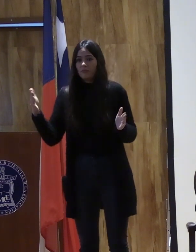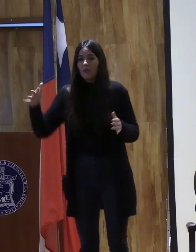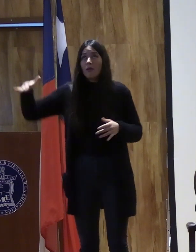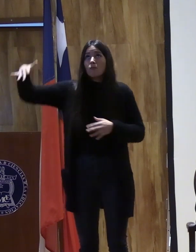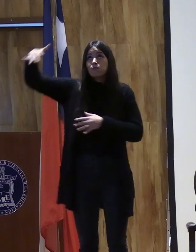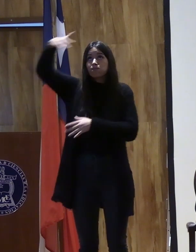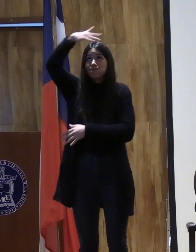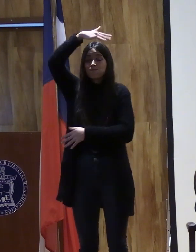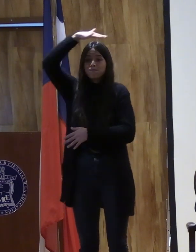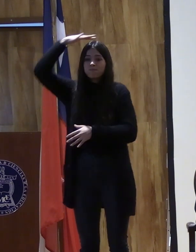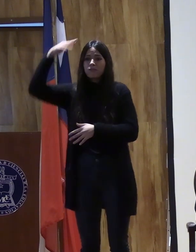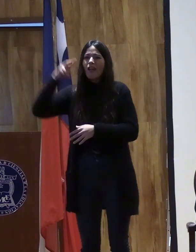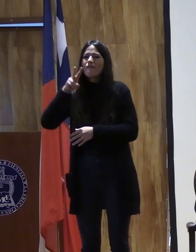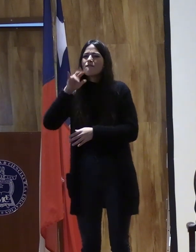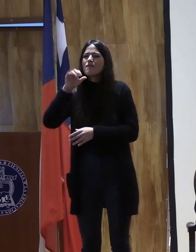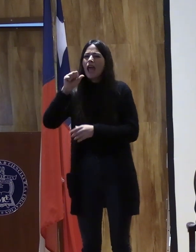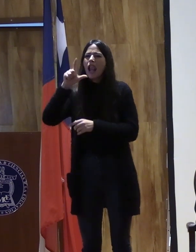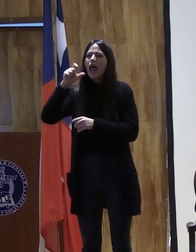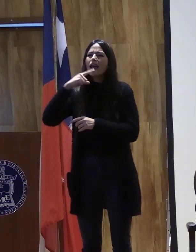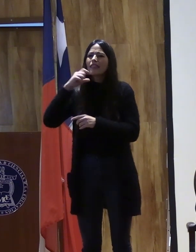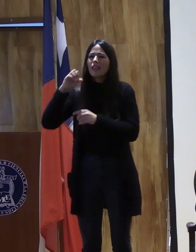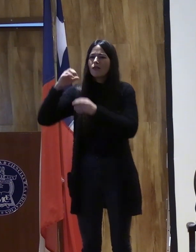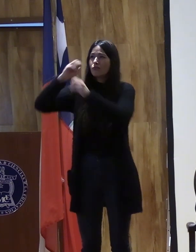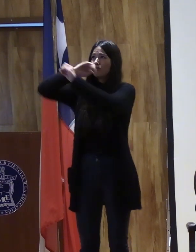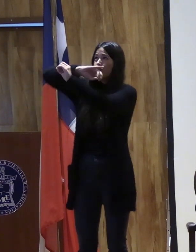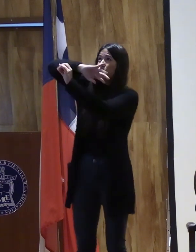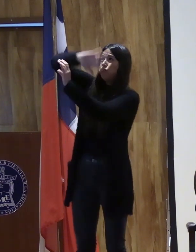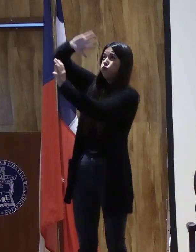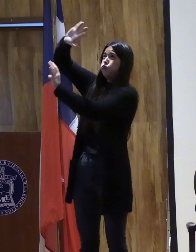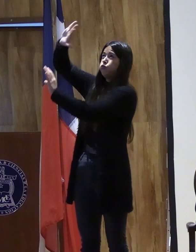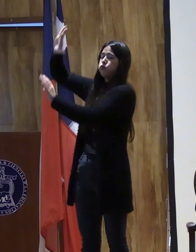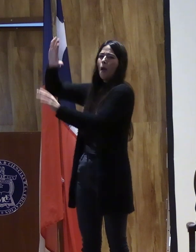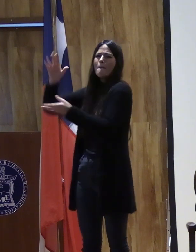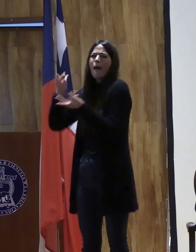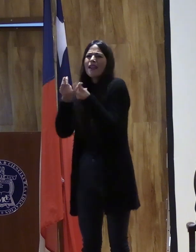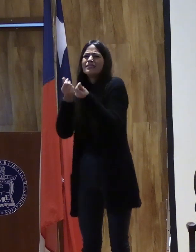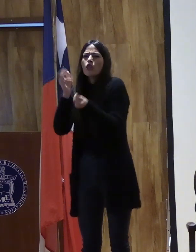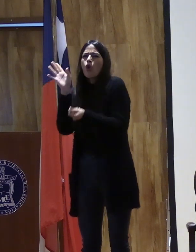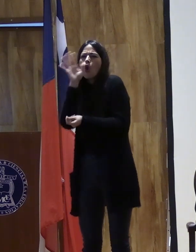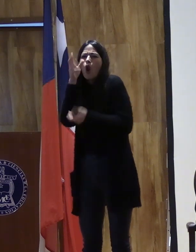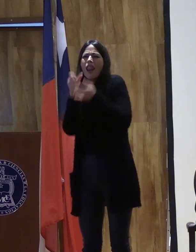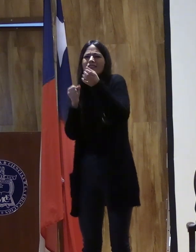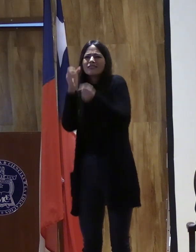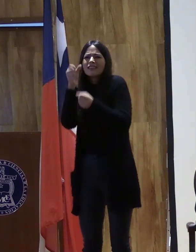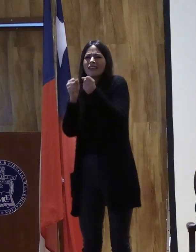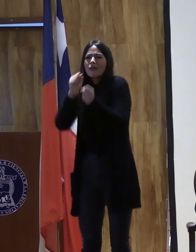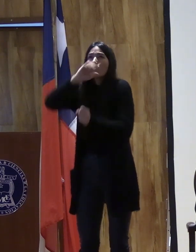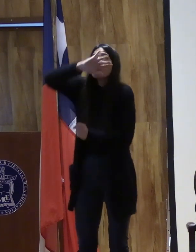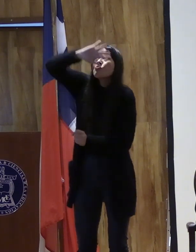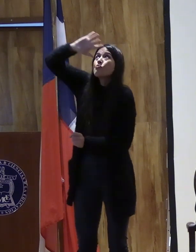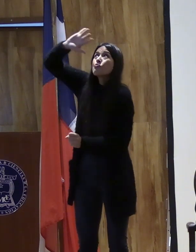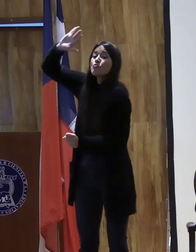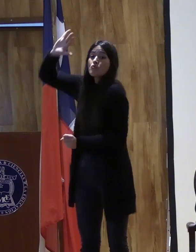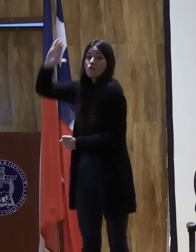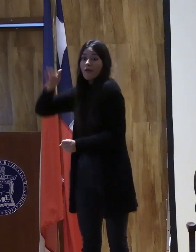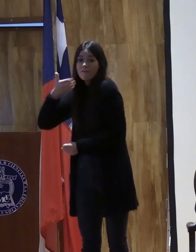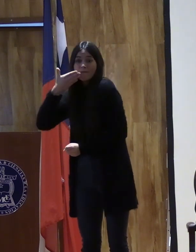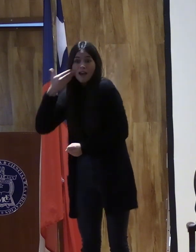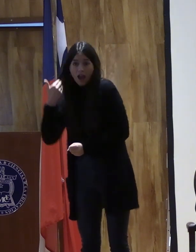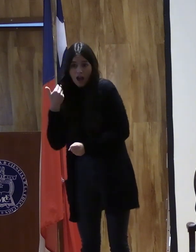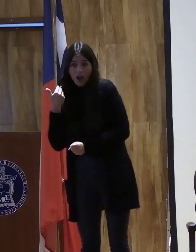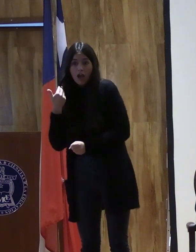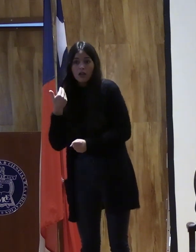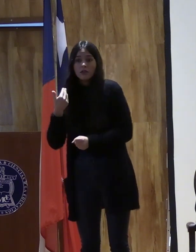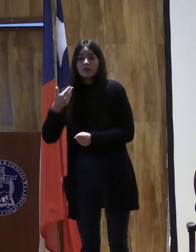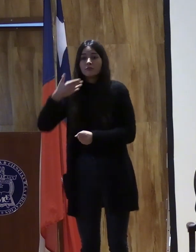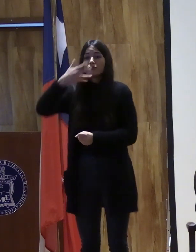Láctea, que esta franja lechosa que vemos cruzar el cielo, se estima, nadie las ha contado,